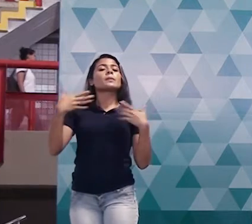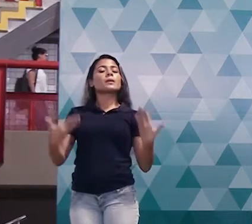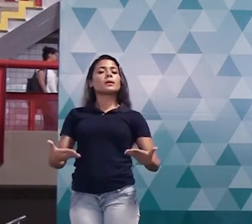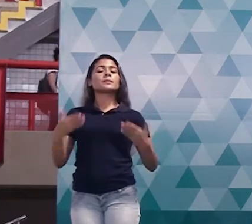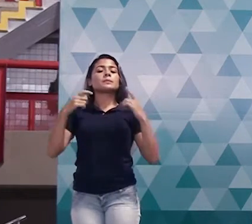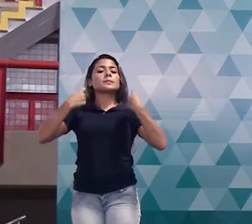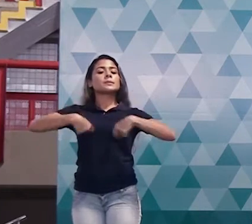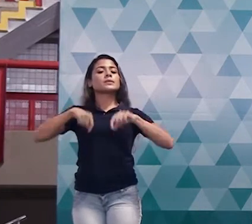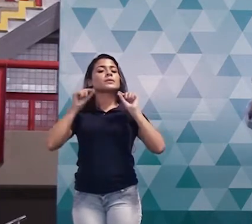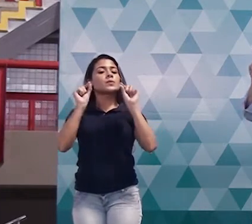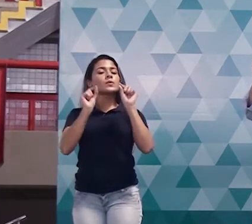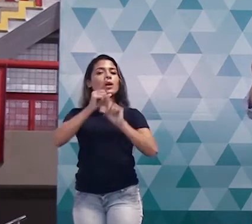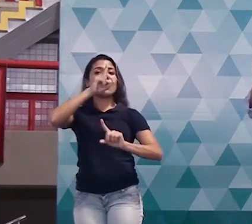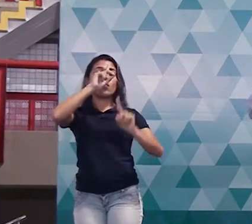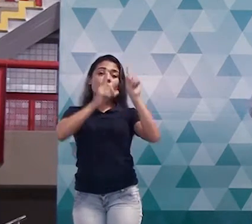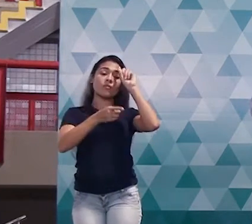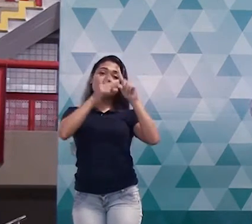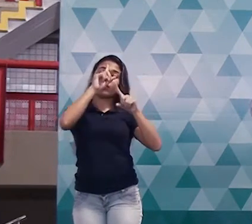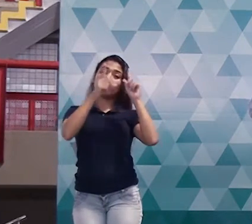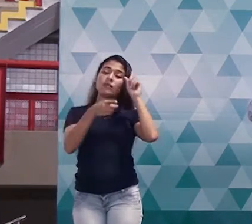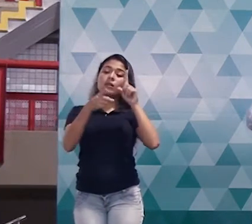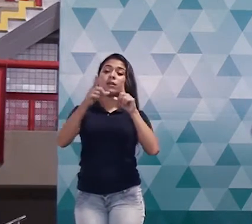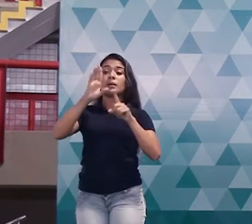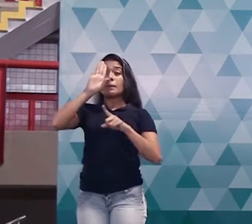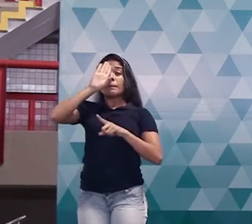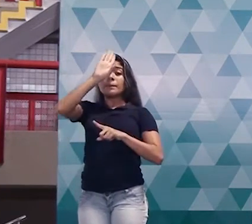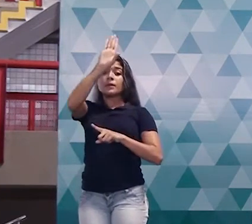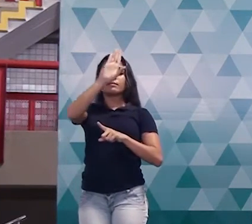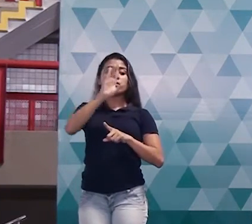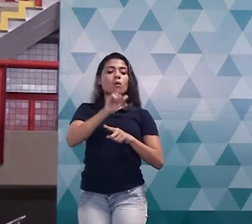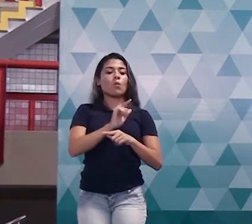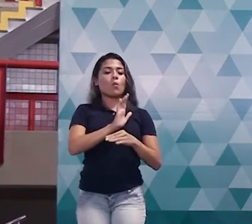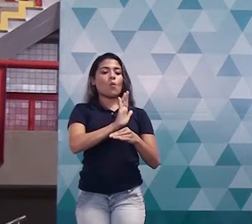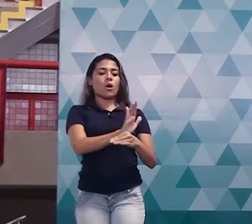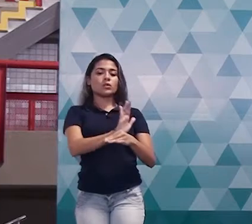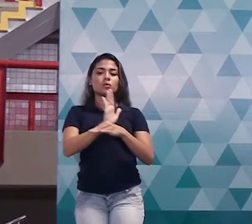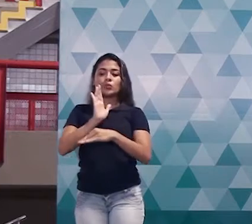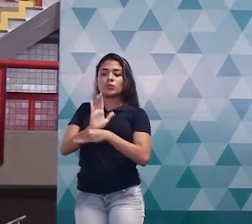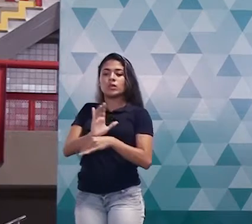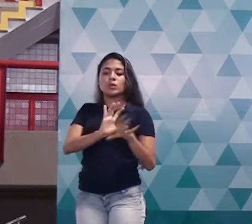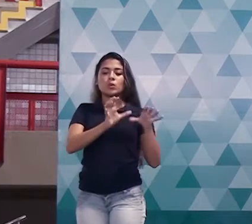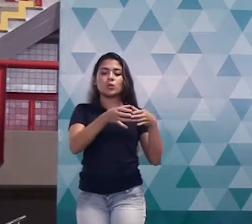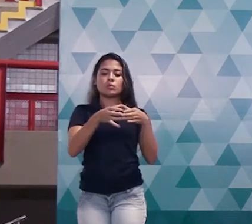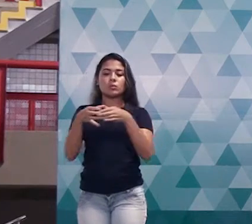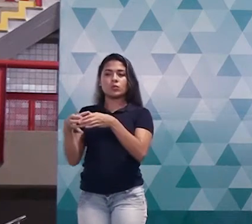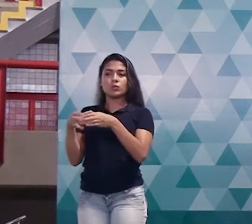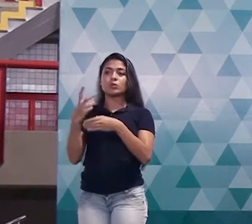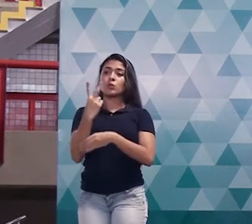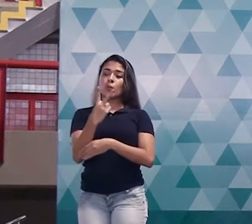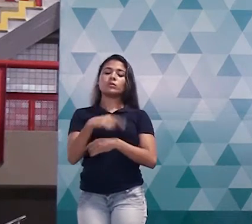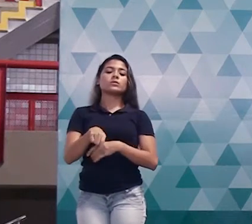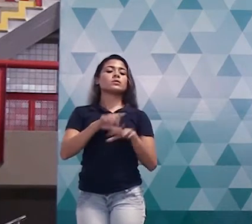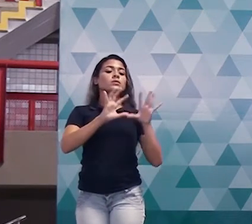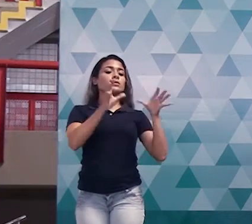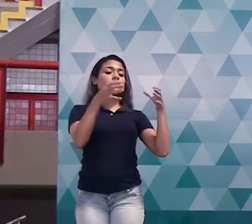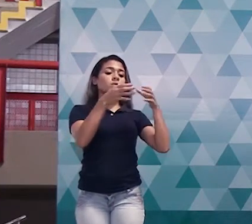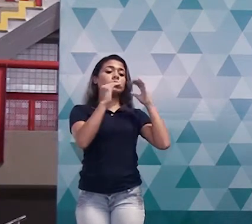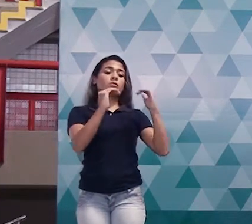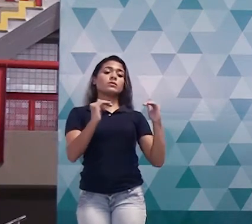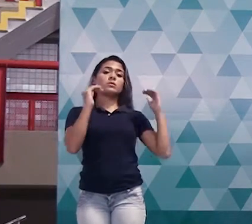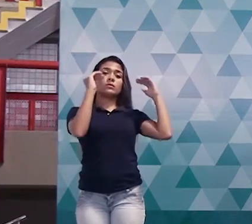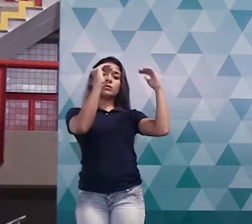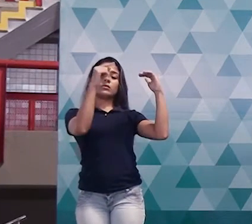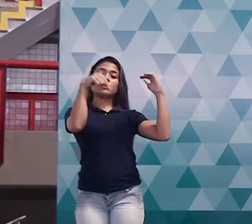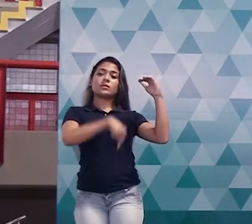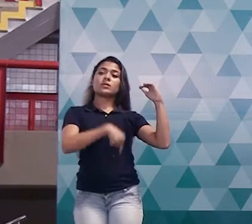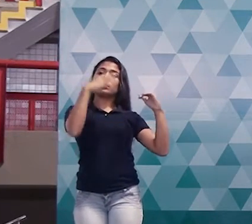em benefício de dois grupos. Primeiro, a elite brasileira. A elite brasileira